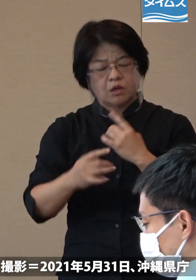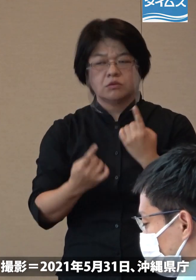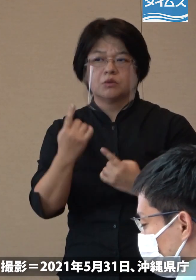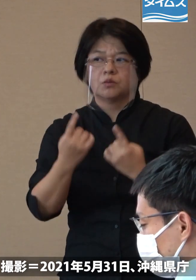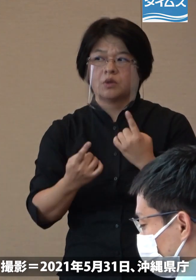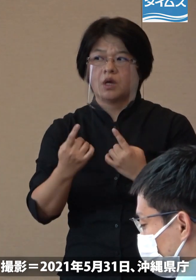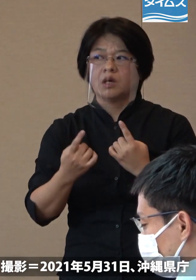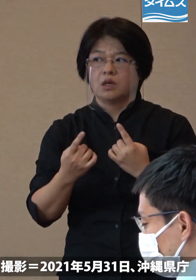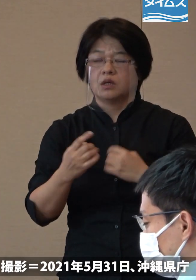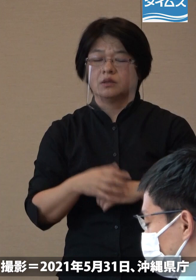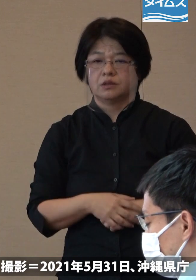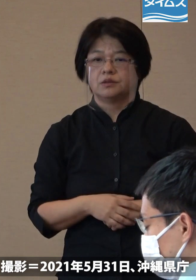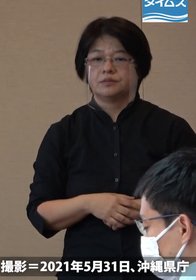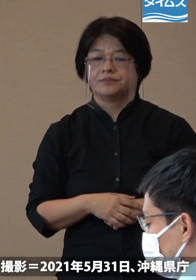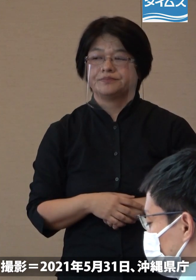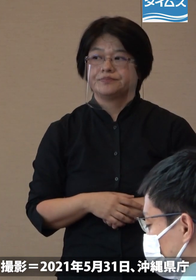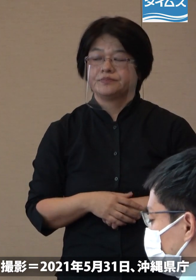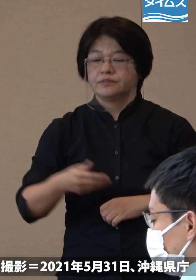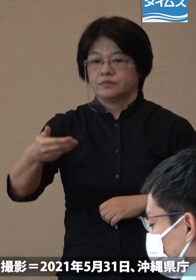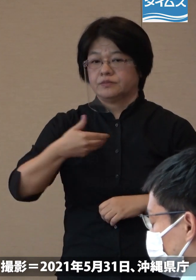見通し立てないということなのかどうか。